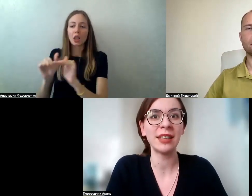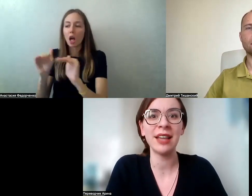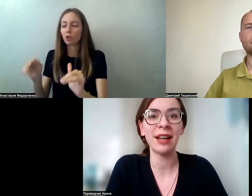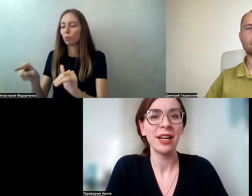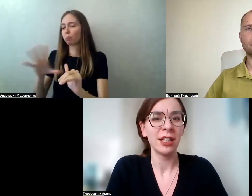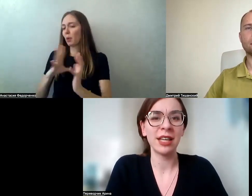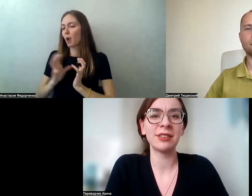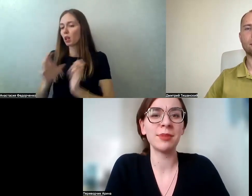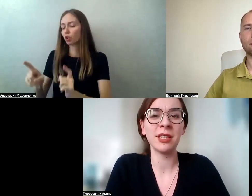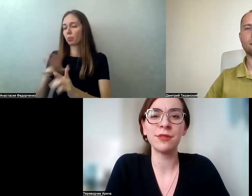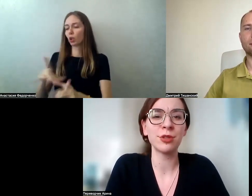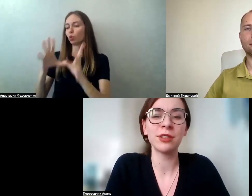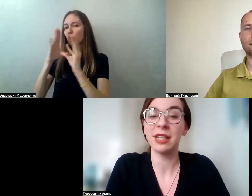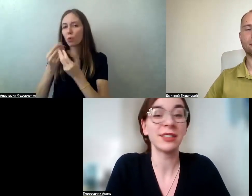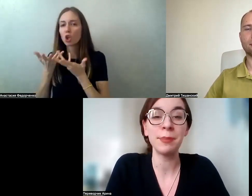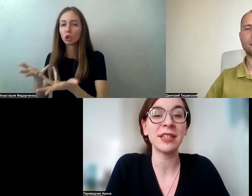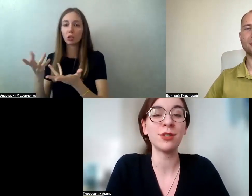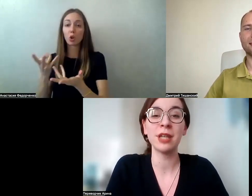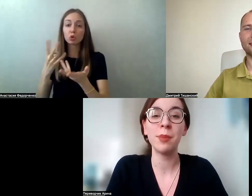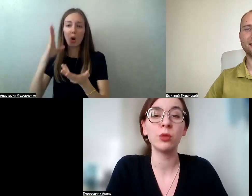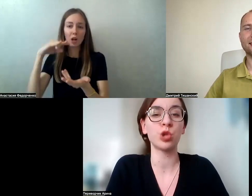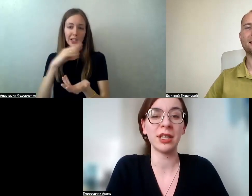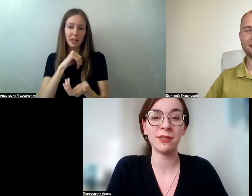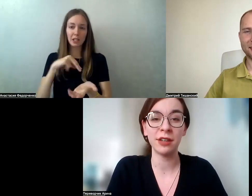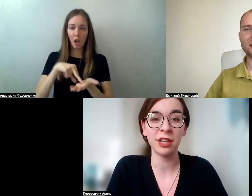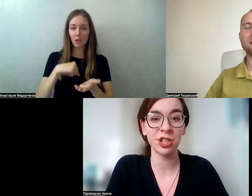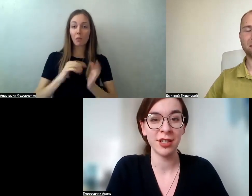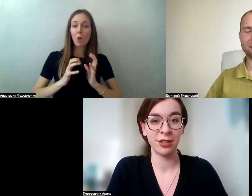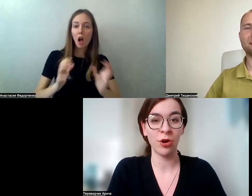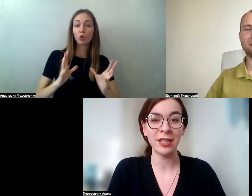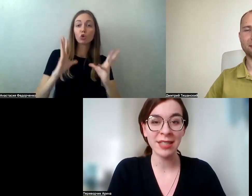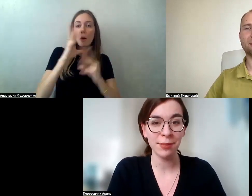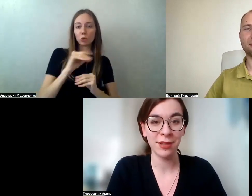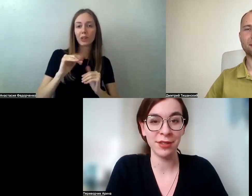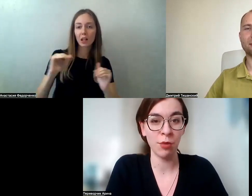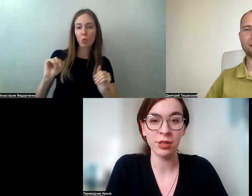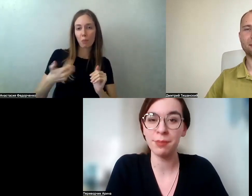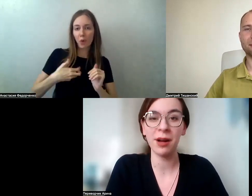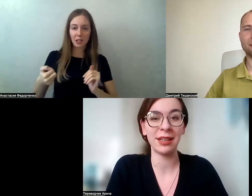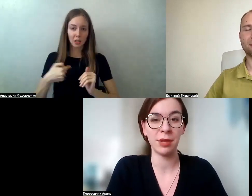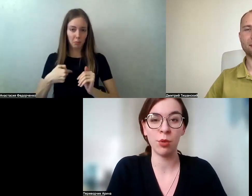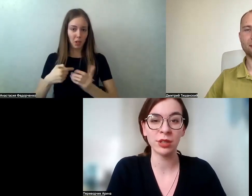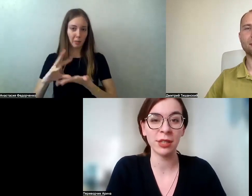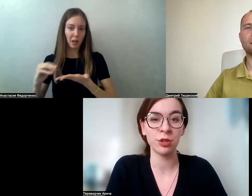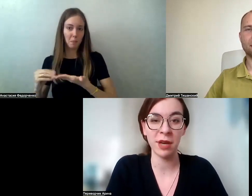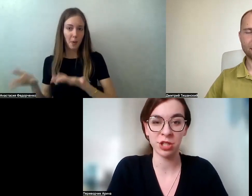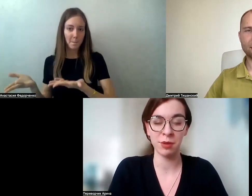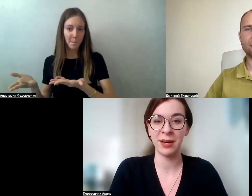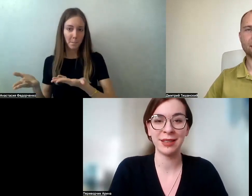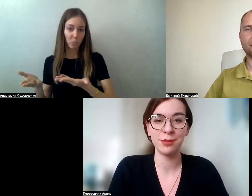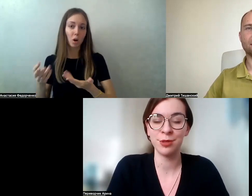родители хотят дать своим детям все самое лучшее, хотят в них вложить, но они сами не могут стать богатыми, не могут стать